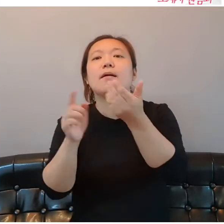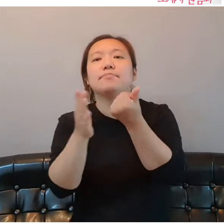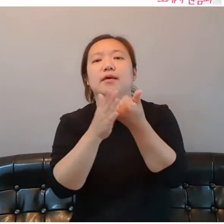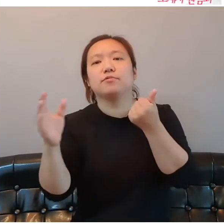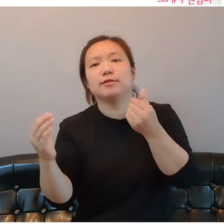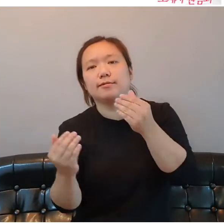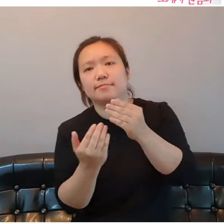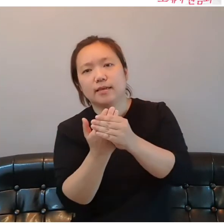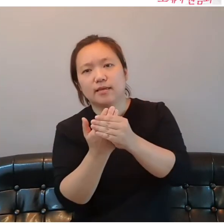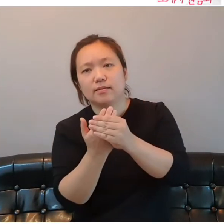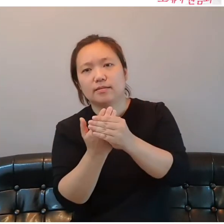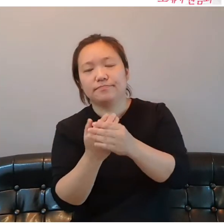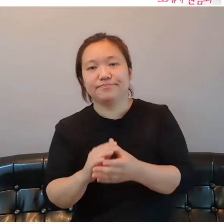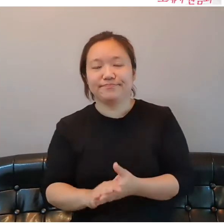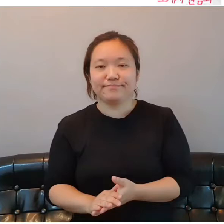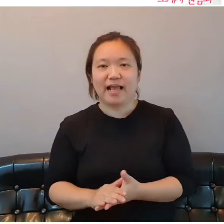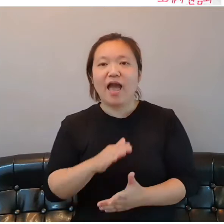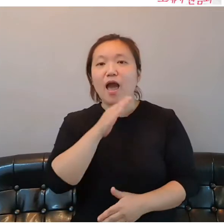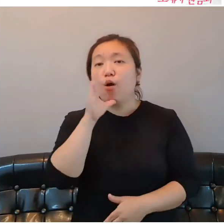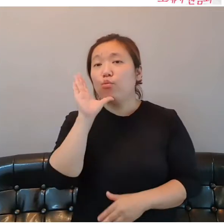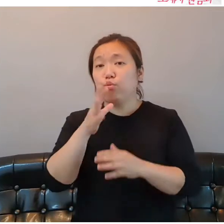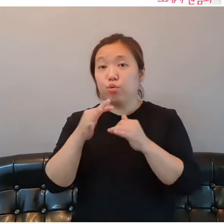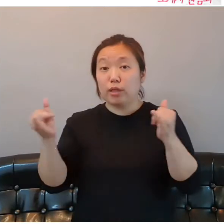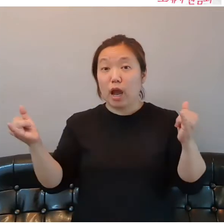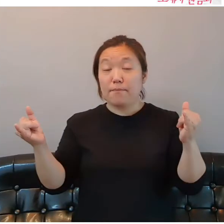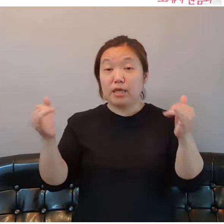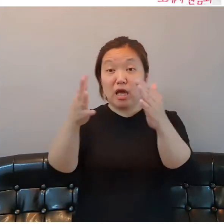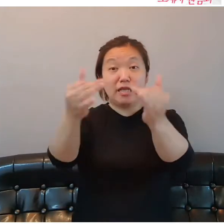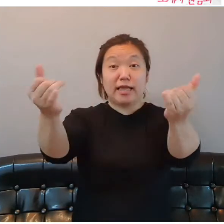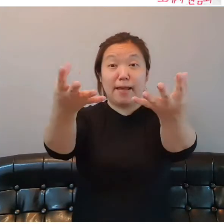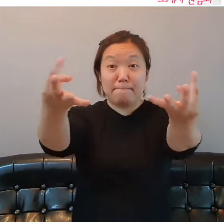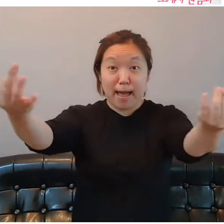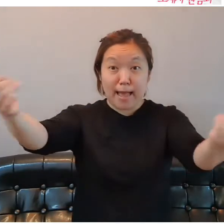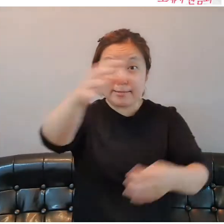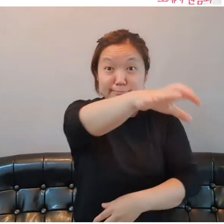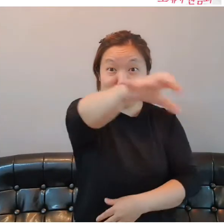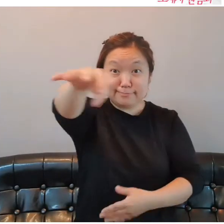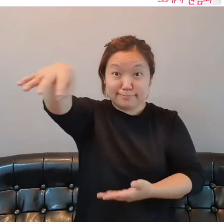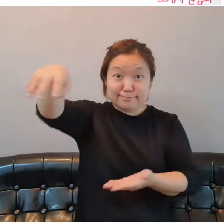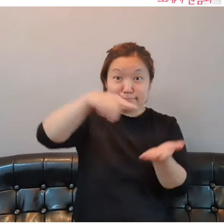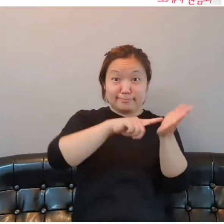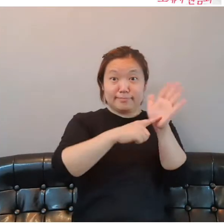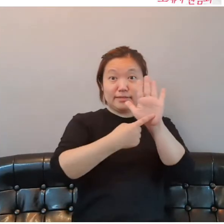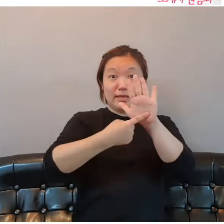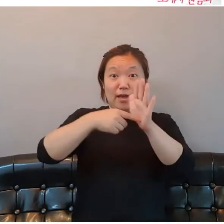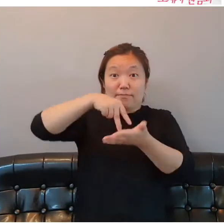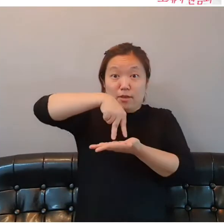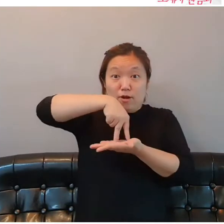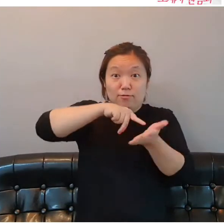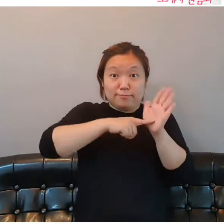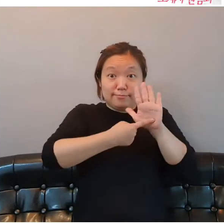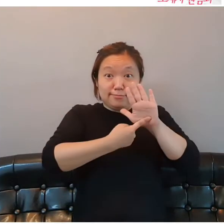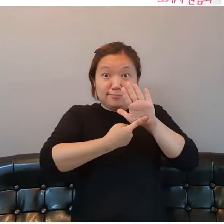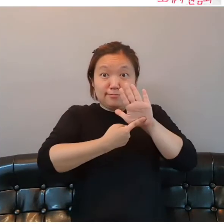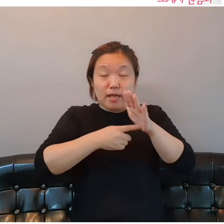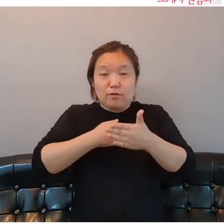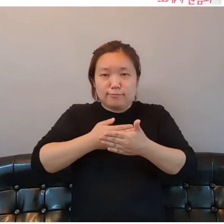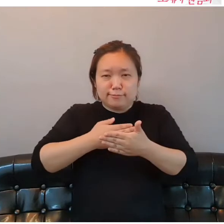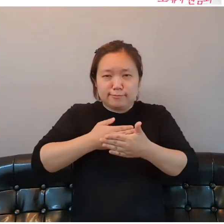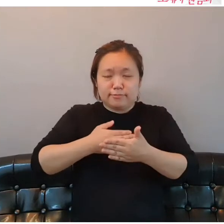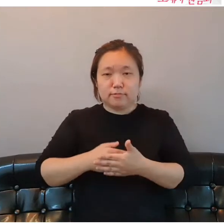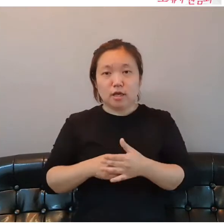80먹은 어르신이 대중 앞에서 말하려고 하면 긴장하고 떨어요. 잘 보이고 싶어서 떠는